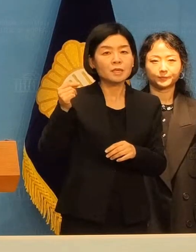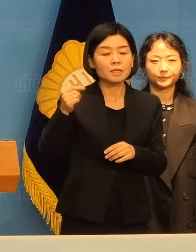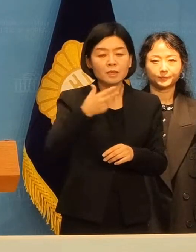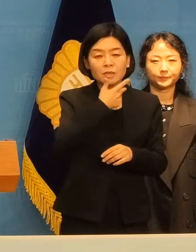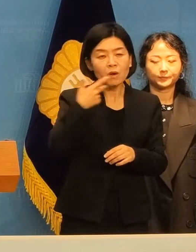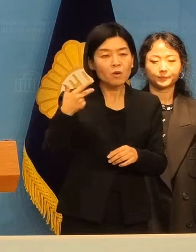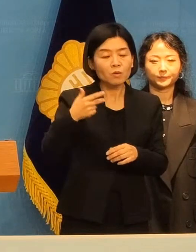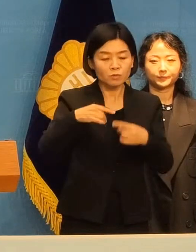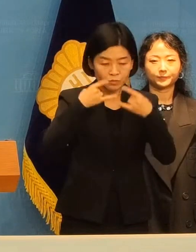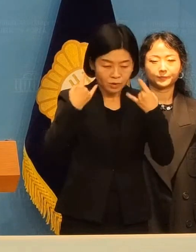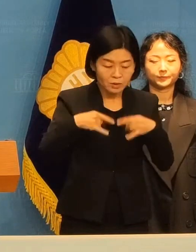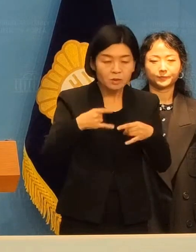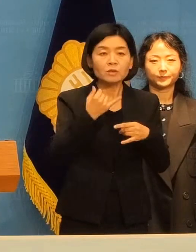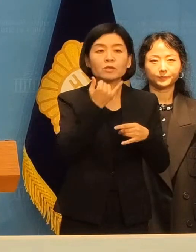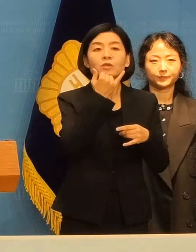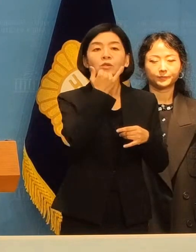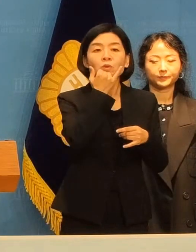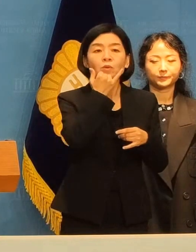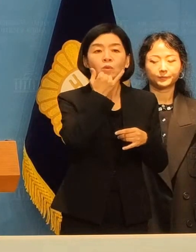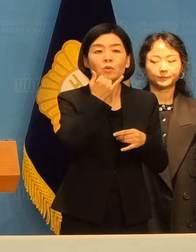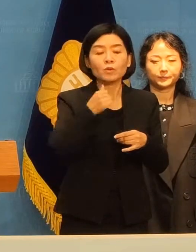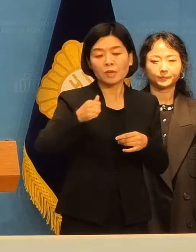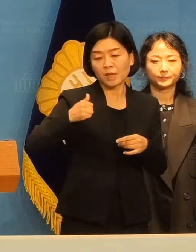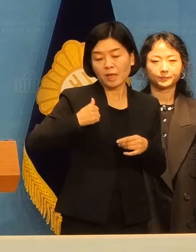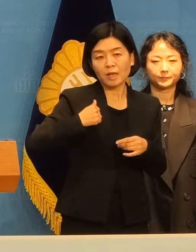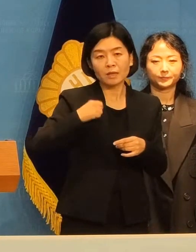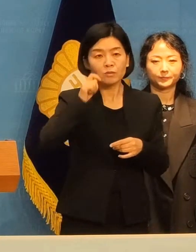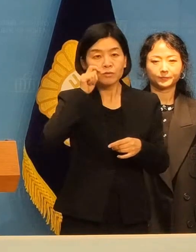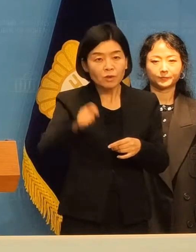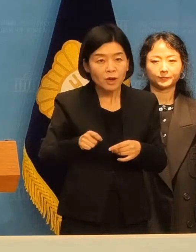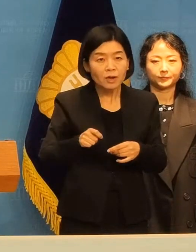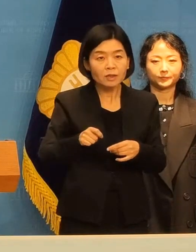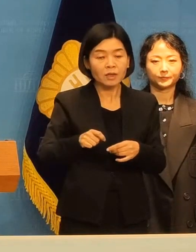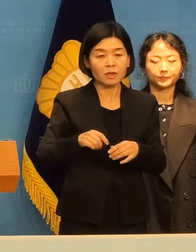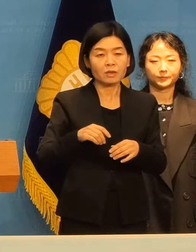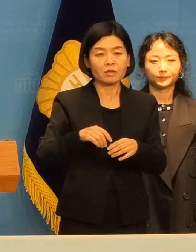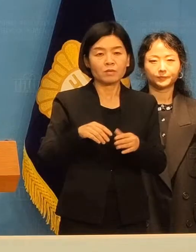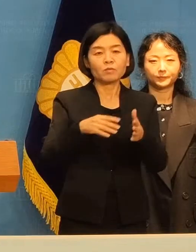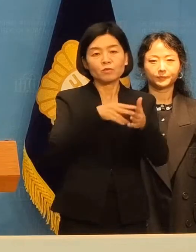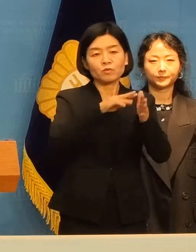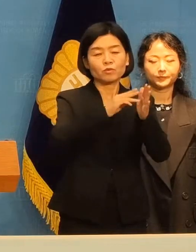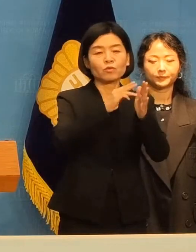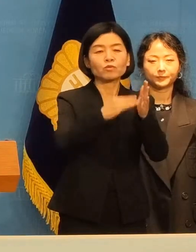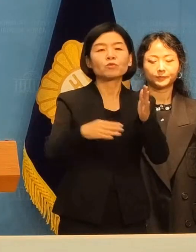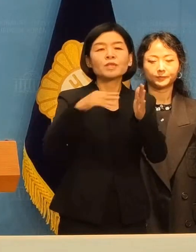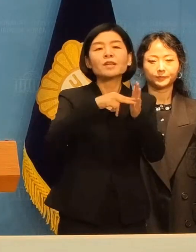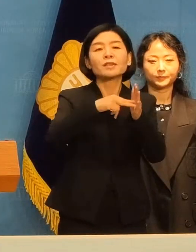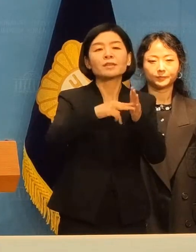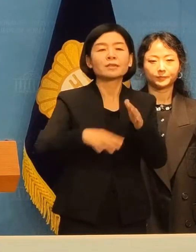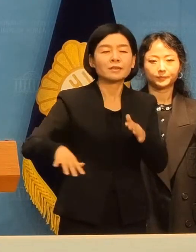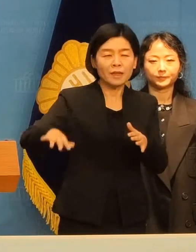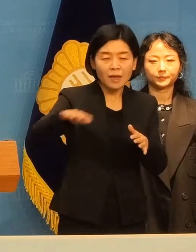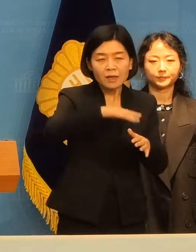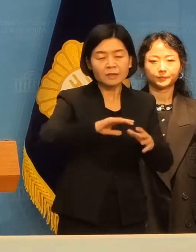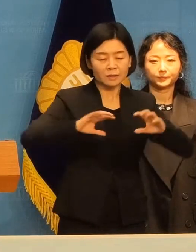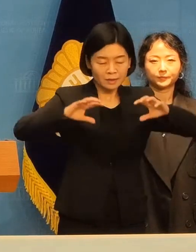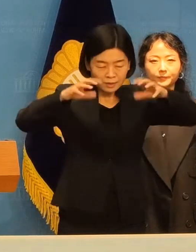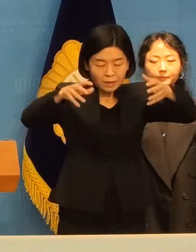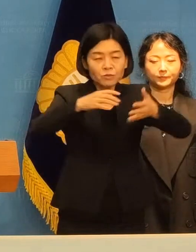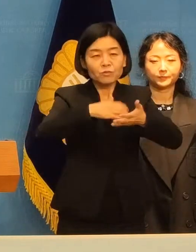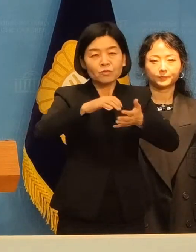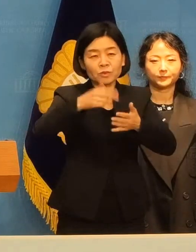영국, 프랑스, 독일, 캐나다, 우크라이나, 뉴질랜드 등 세계